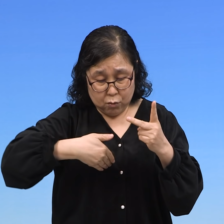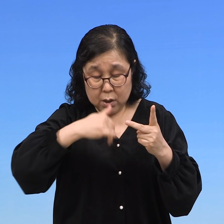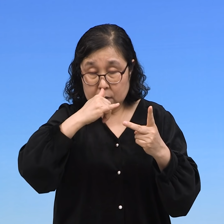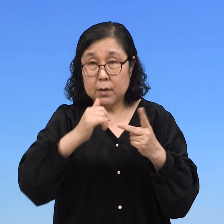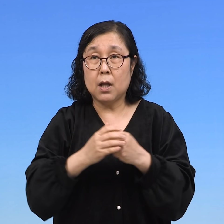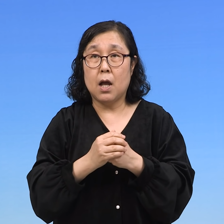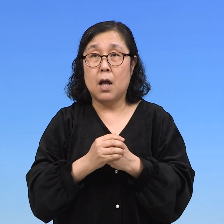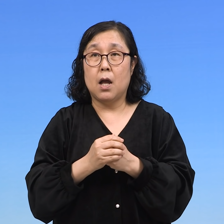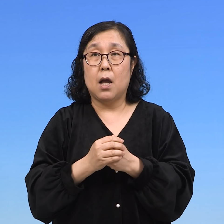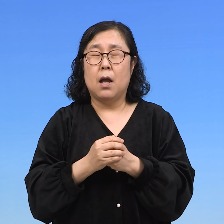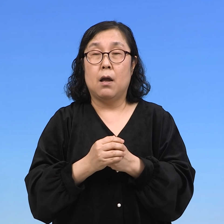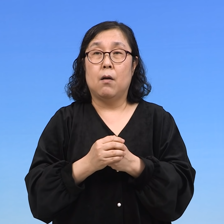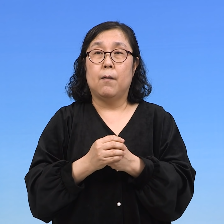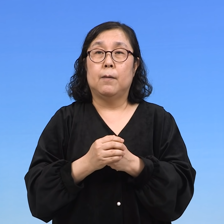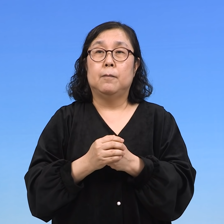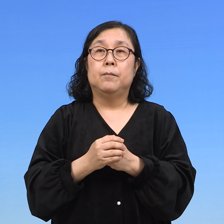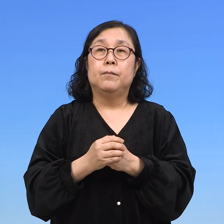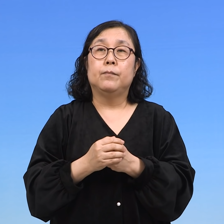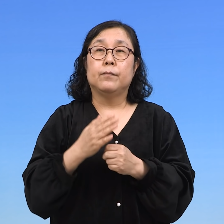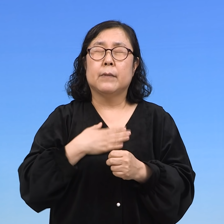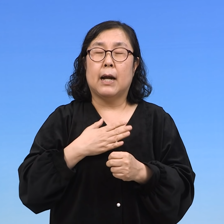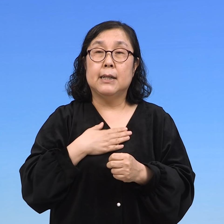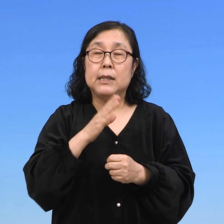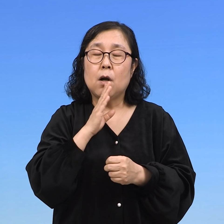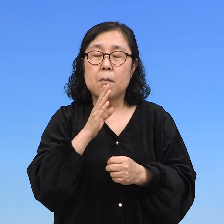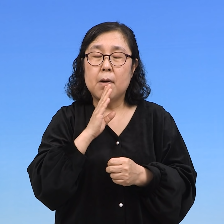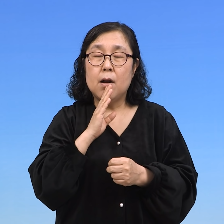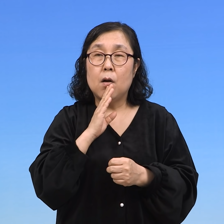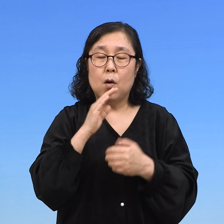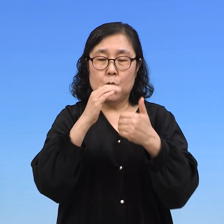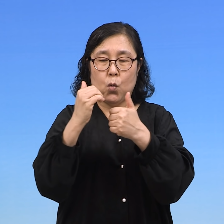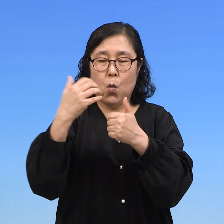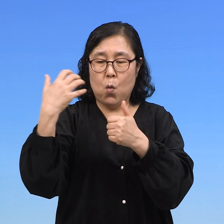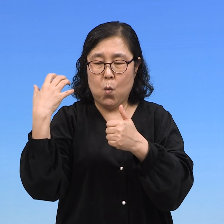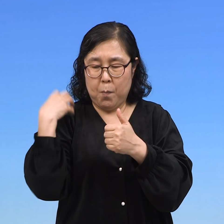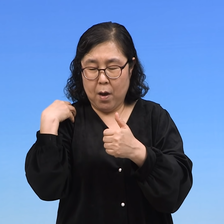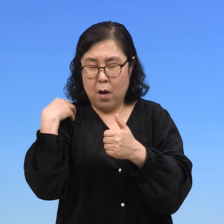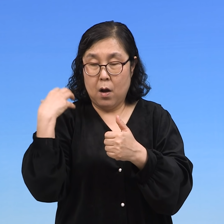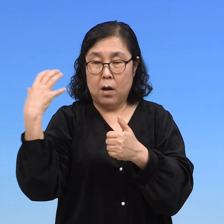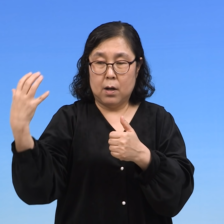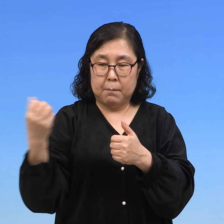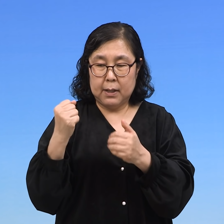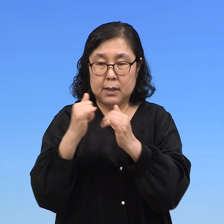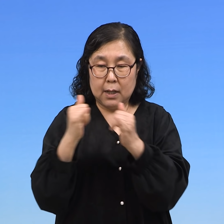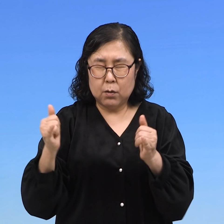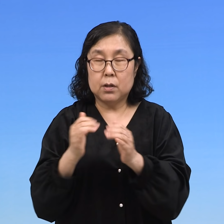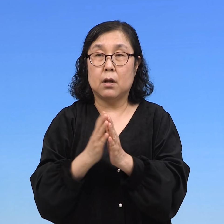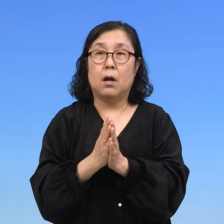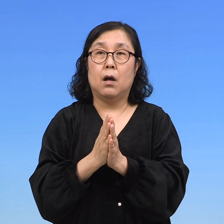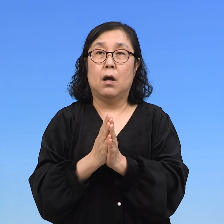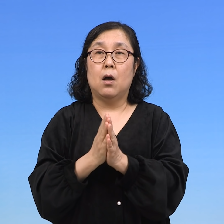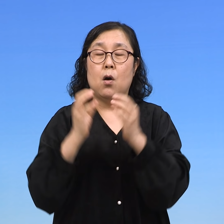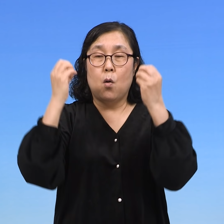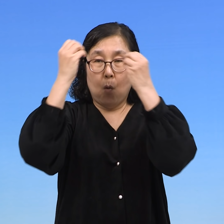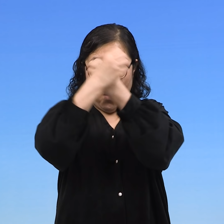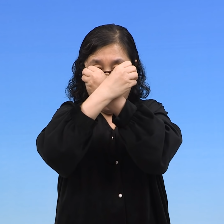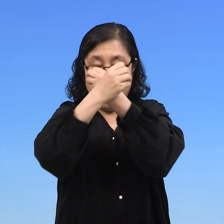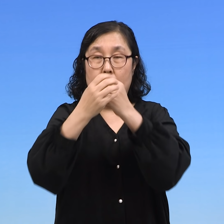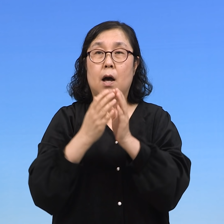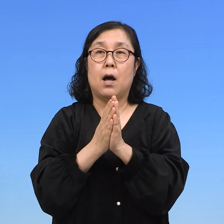하나가 더 있습니다 이런 소극적인 방어만이 아니고 나는 정말 소명자로서 받아야 될 소명자로서 받아야 될